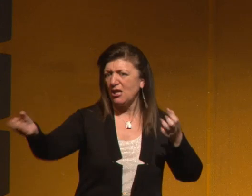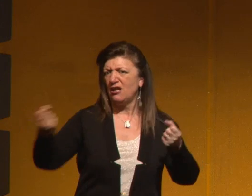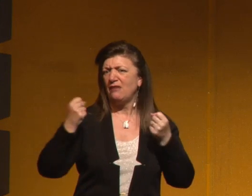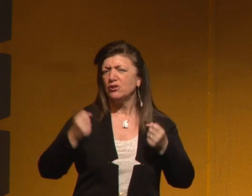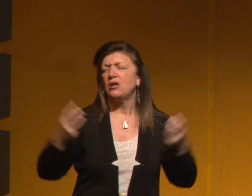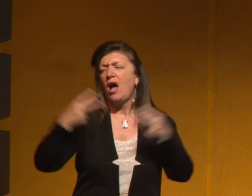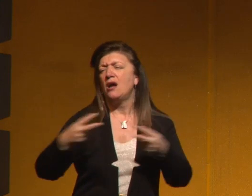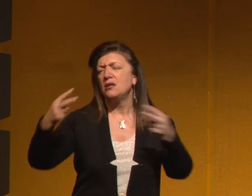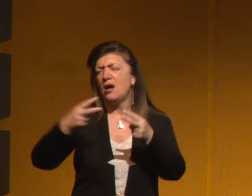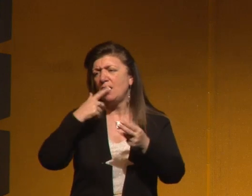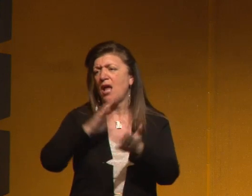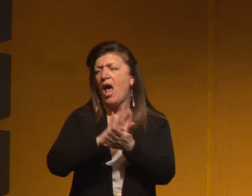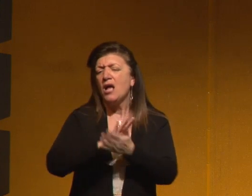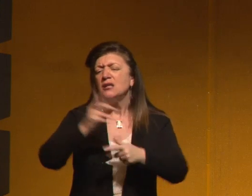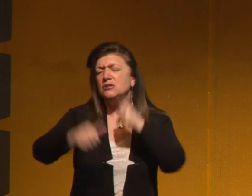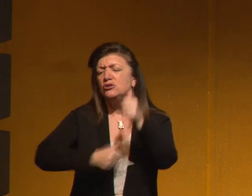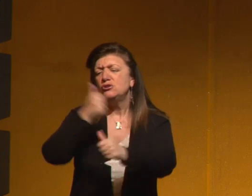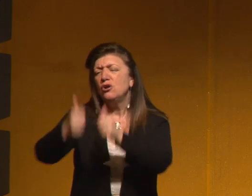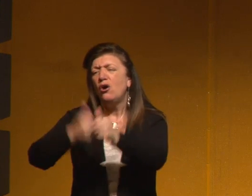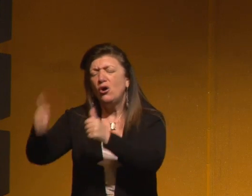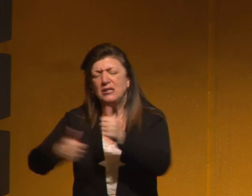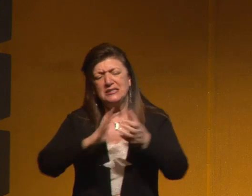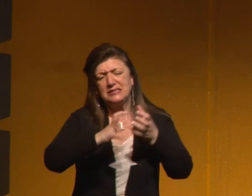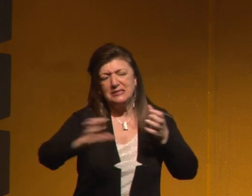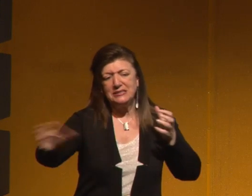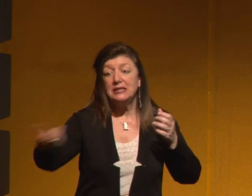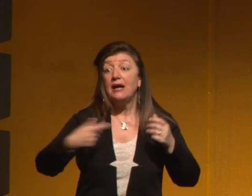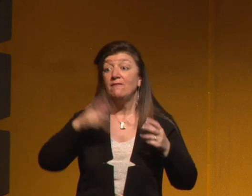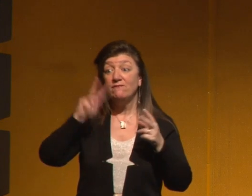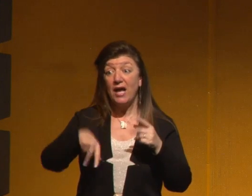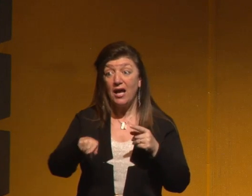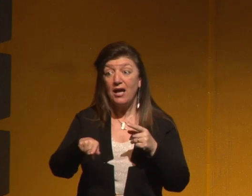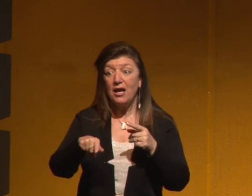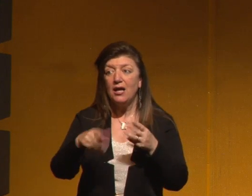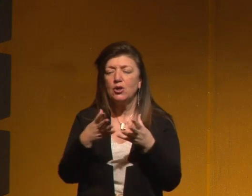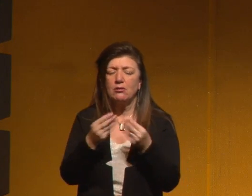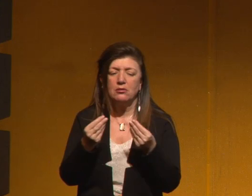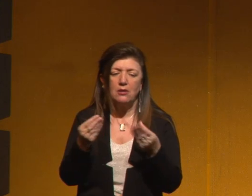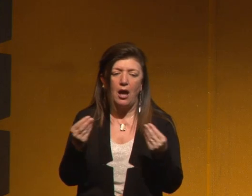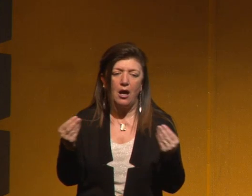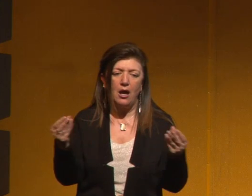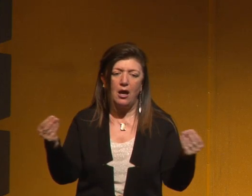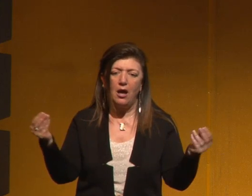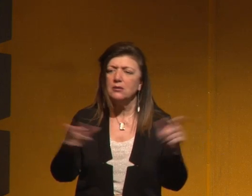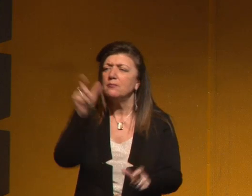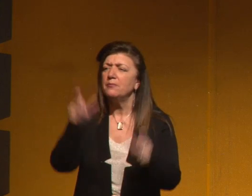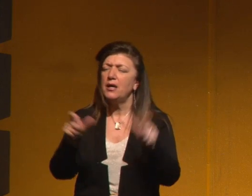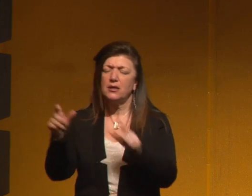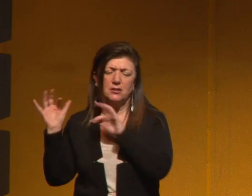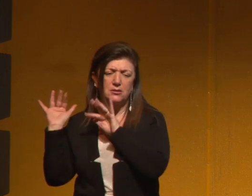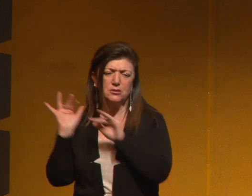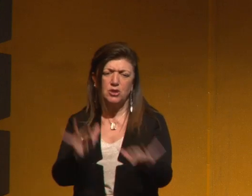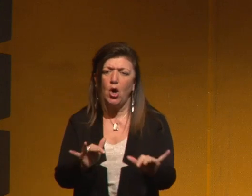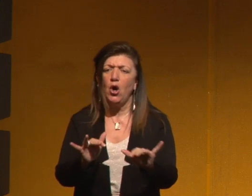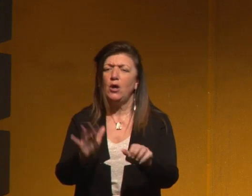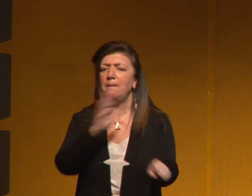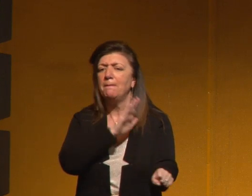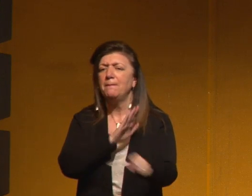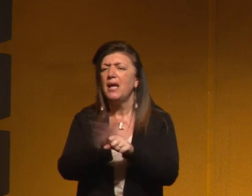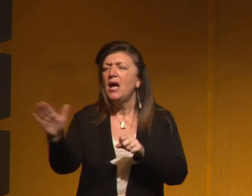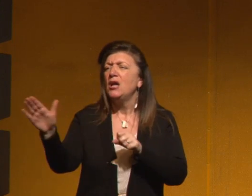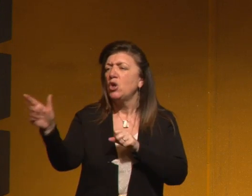edizione dopo edizione oltre a tutto questo dicevo è talmente tanta la gente che riempie il lingotto e torino durante